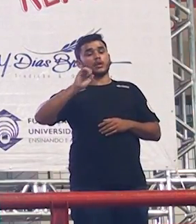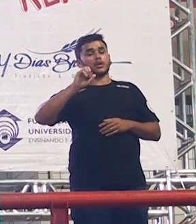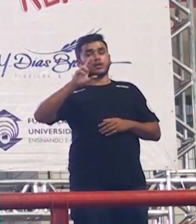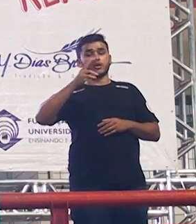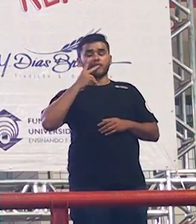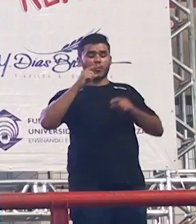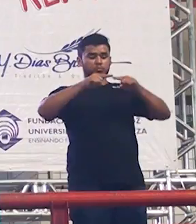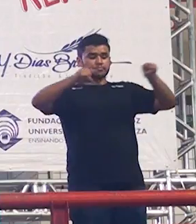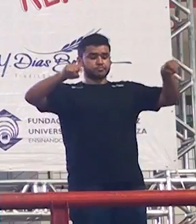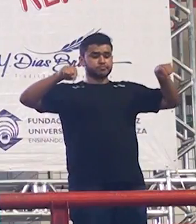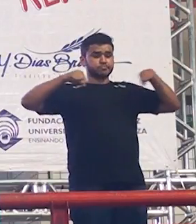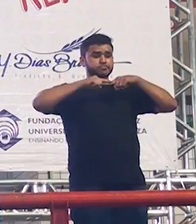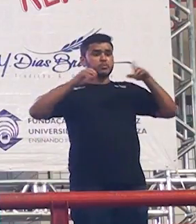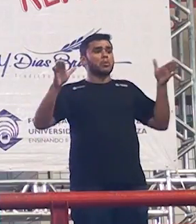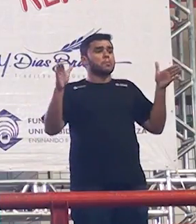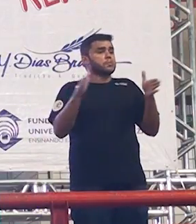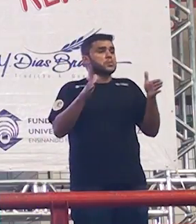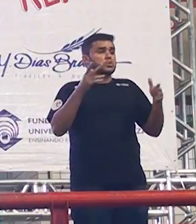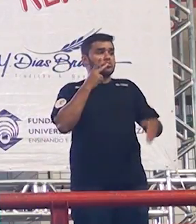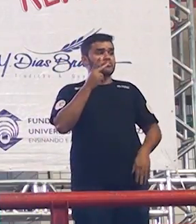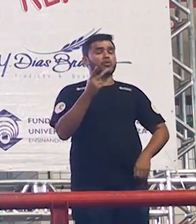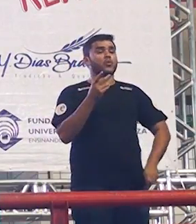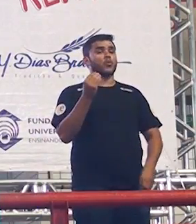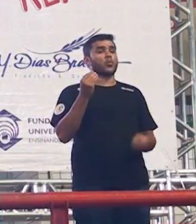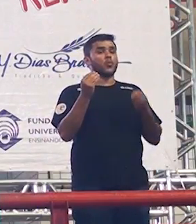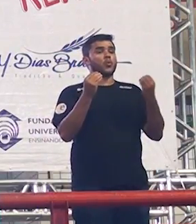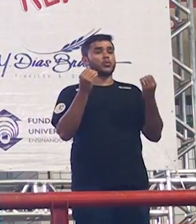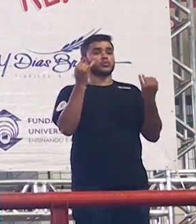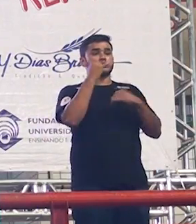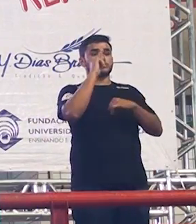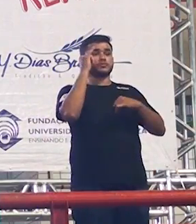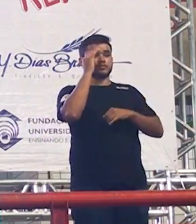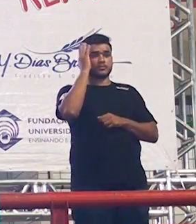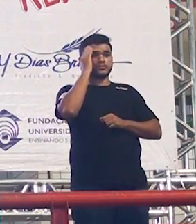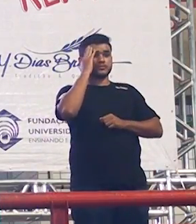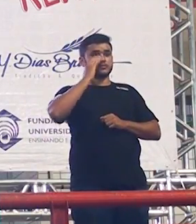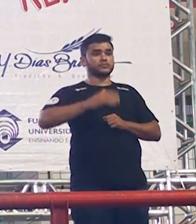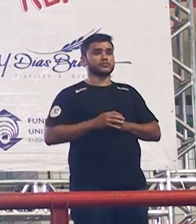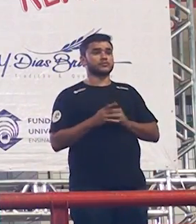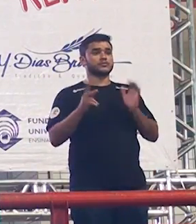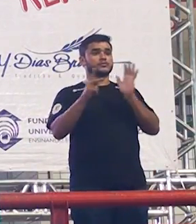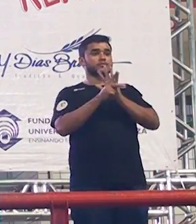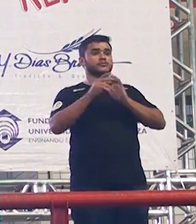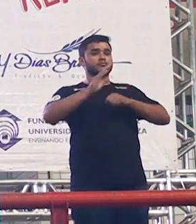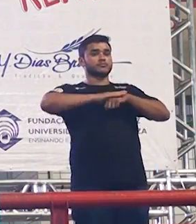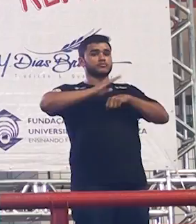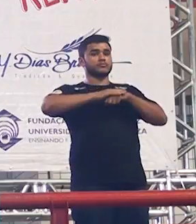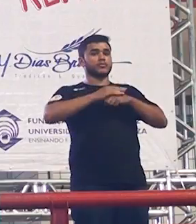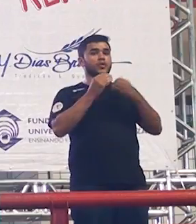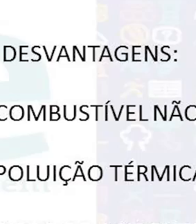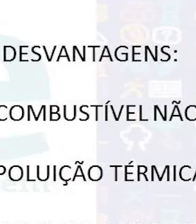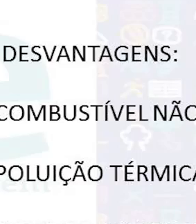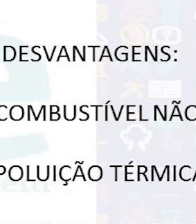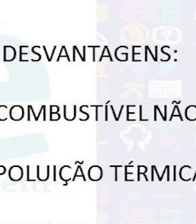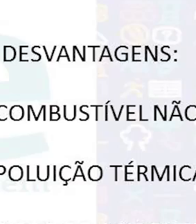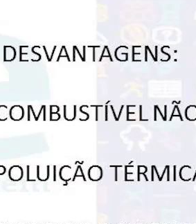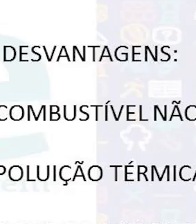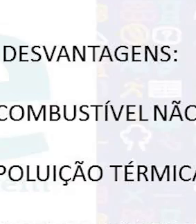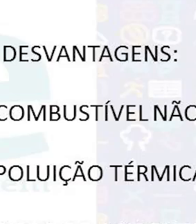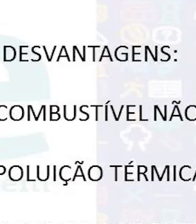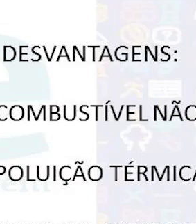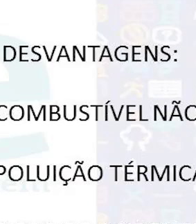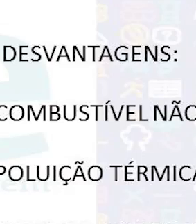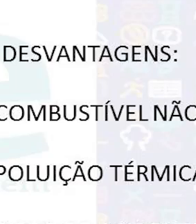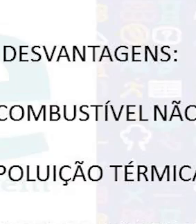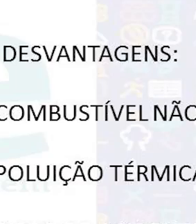espaço. E uma das grandes vantagens da energia nuclear é o alto rendimento. Em pouco espaço,